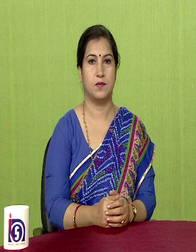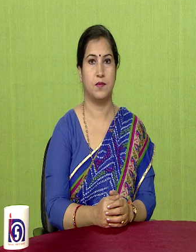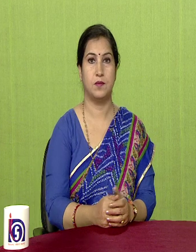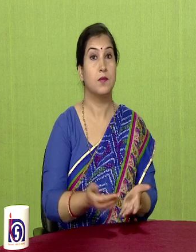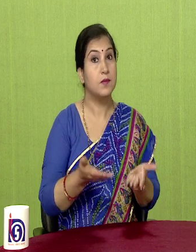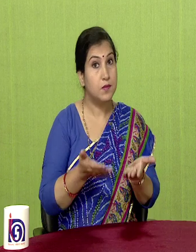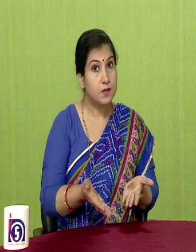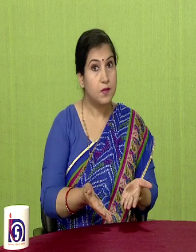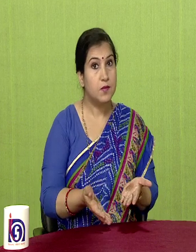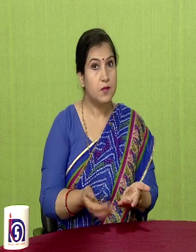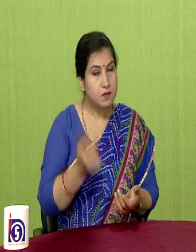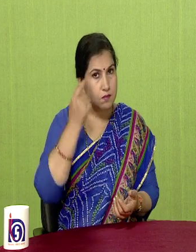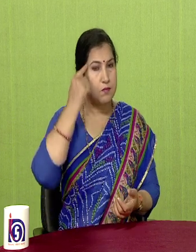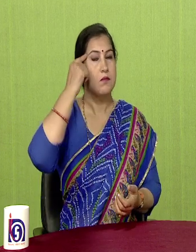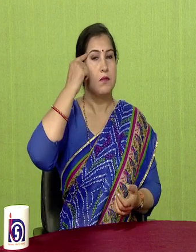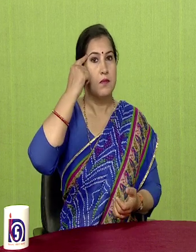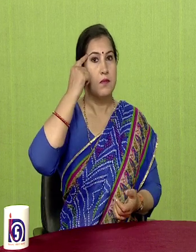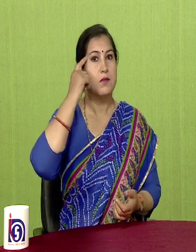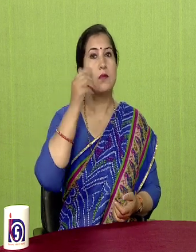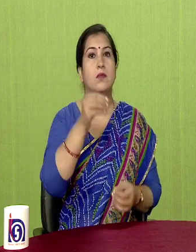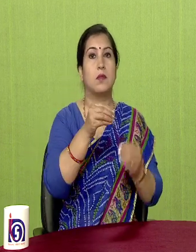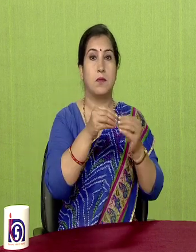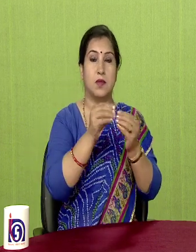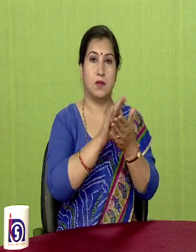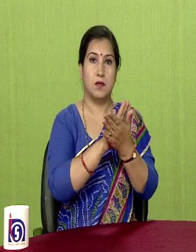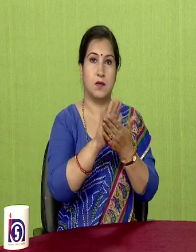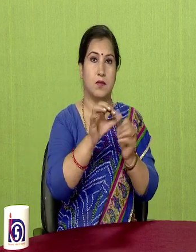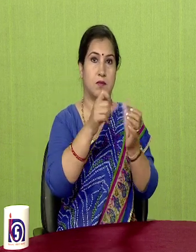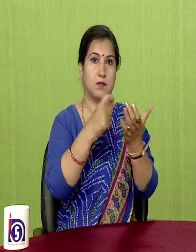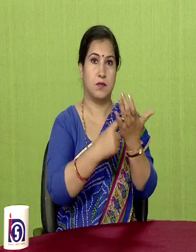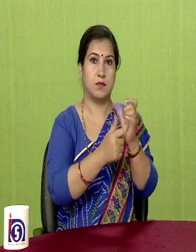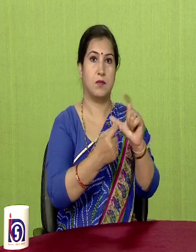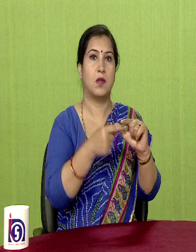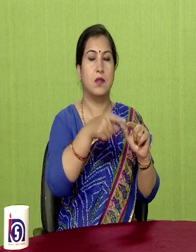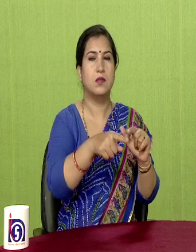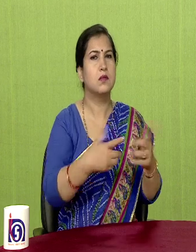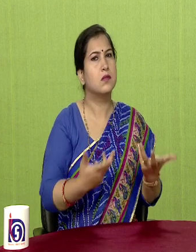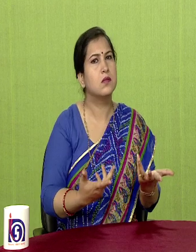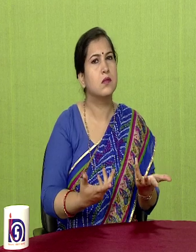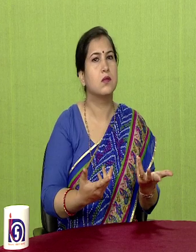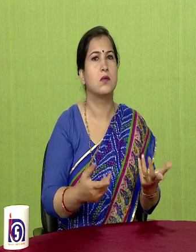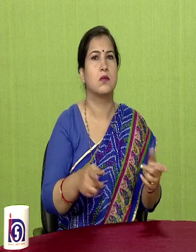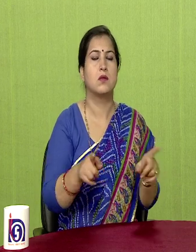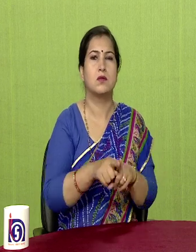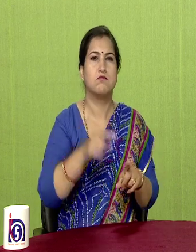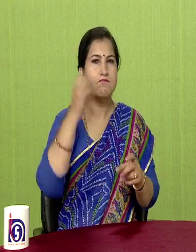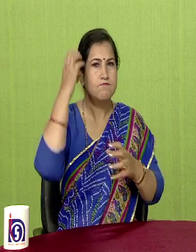इस जानकारी से ही भरत निश्चिंत नहीं कर देते, वे यह भी कहते हैं कि मुझ